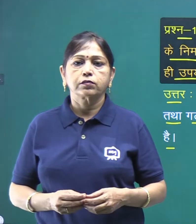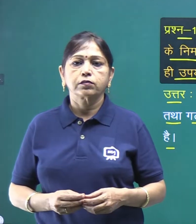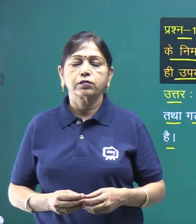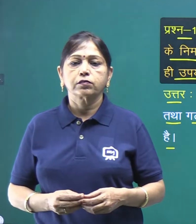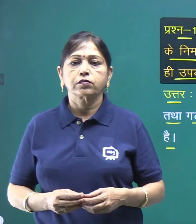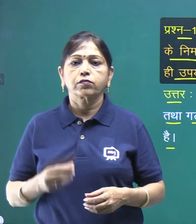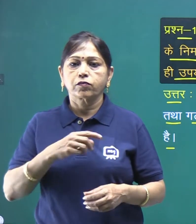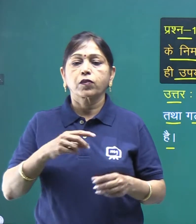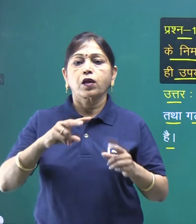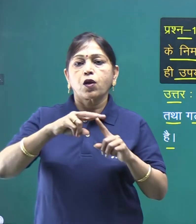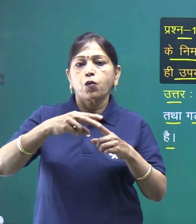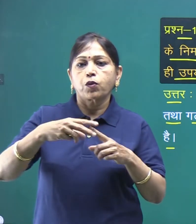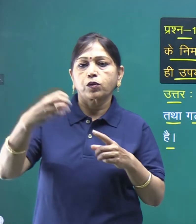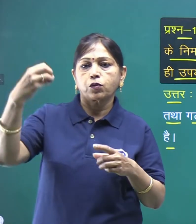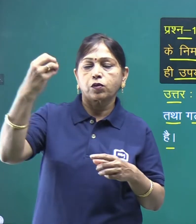विद्युत बल्ब का